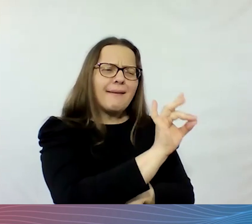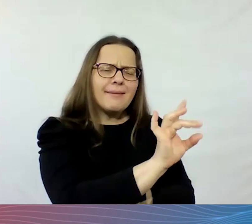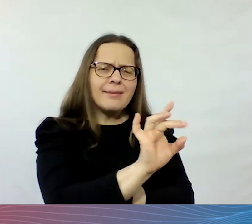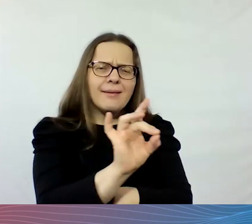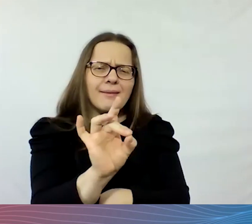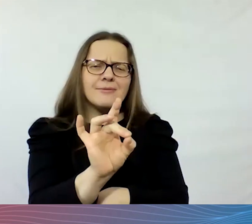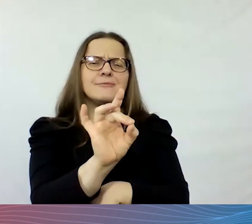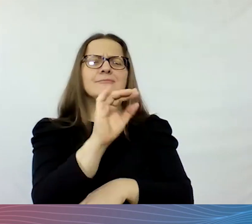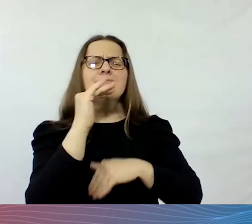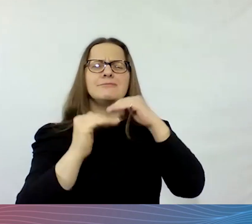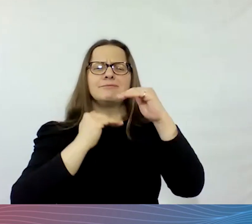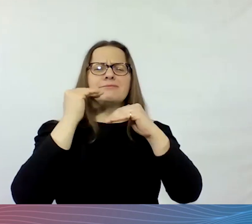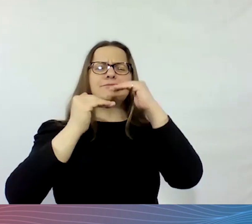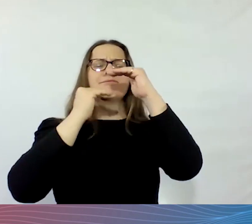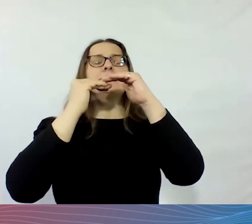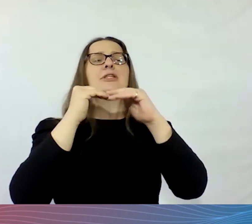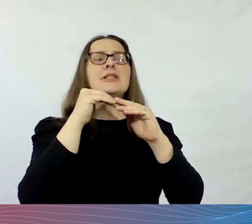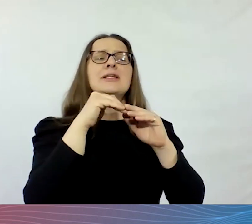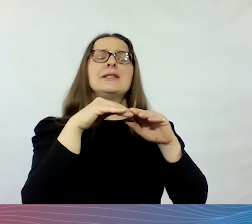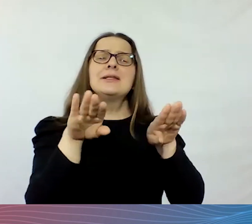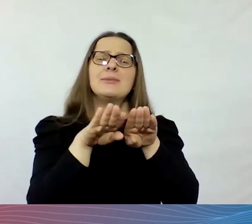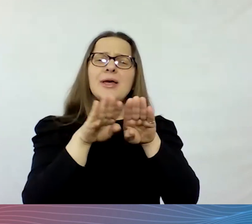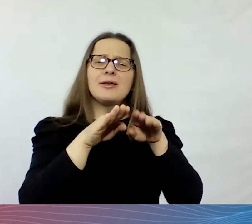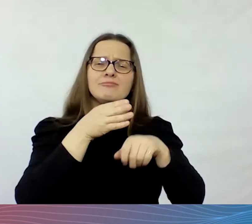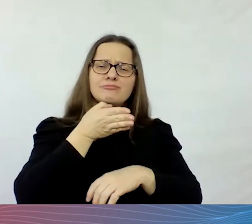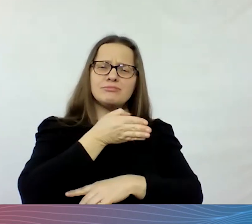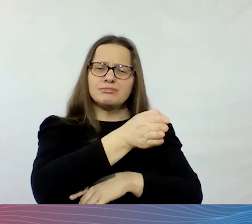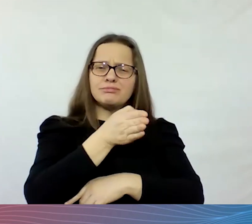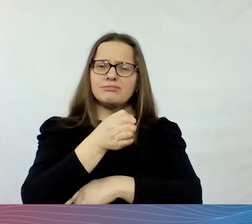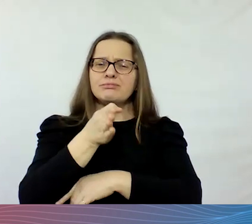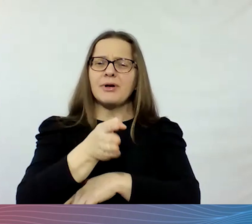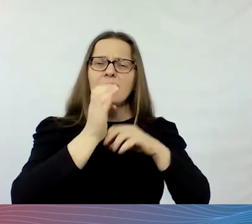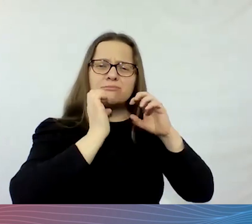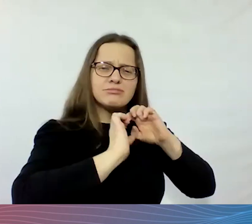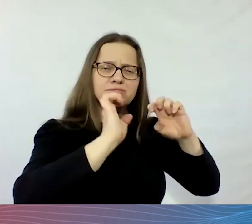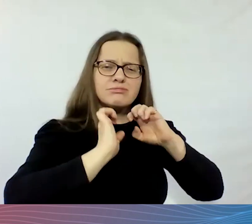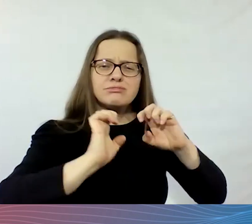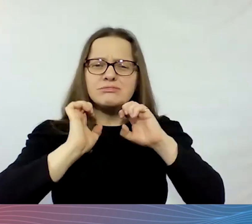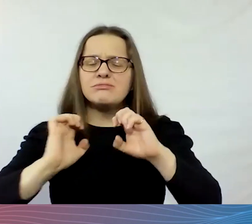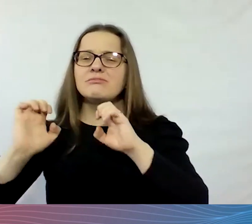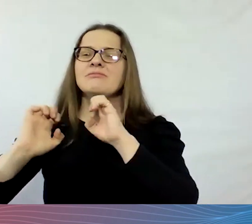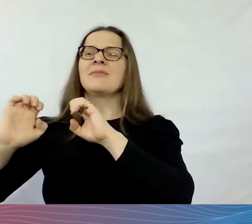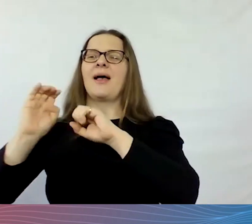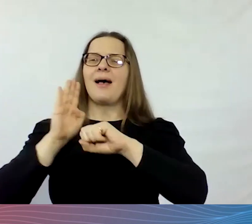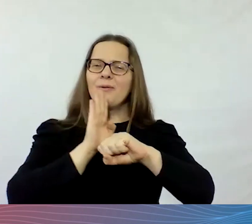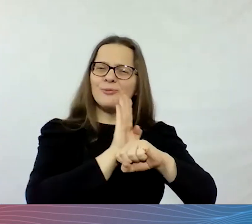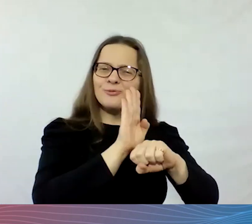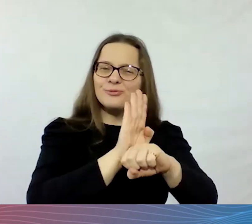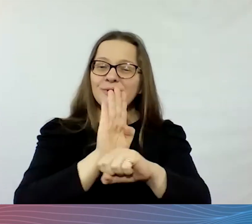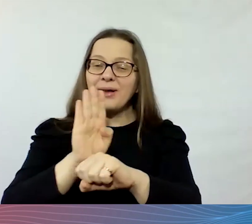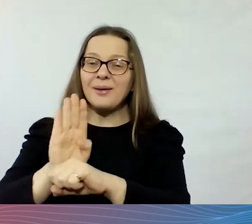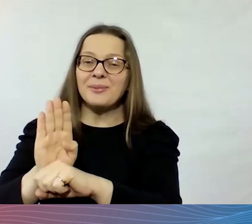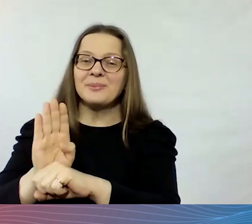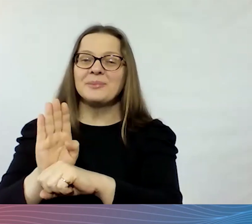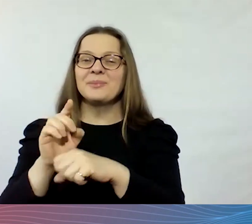fazer comportagem, edificar, contactar, cuidar das pessoas, não é isso? Isso tudo, irmão, nós vamos finalizar